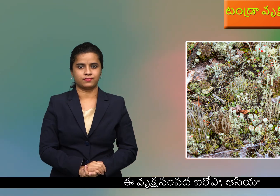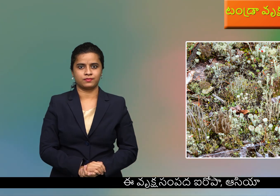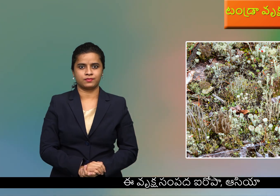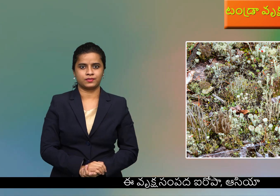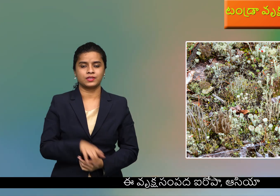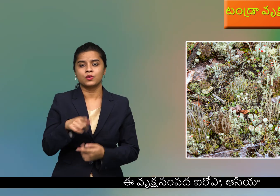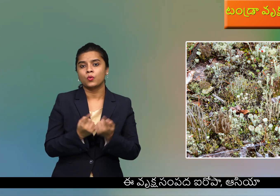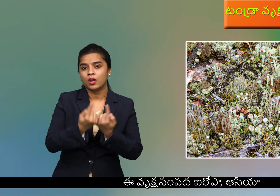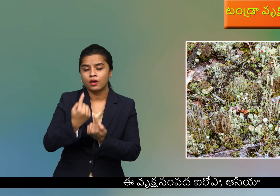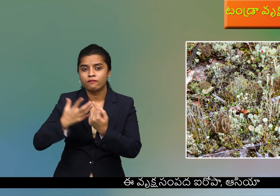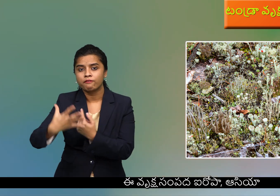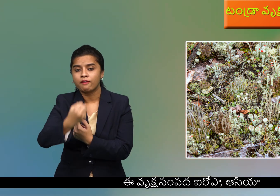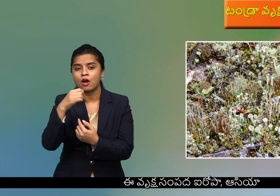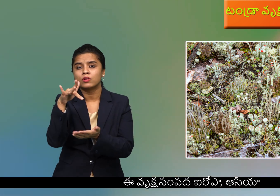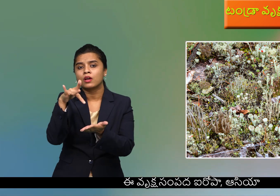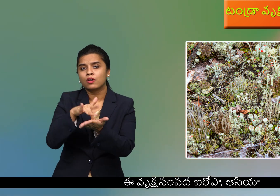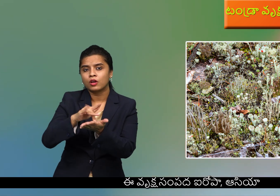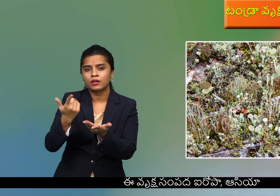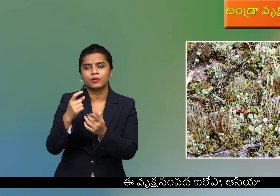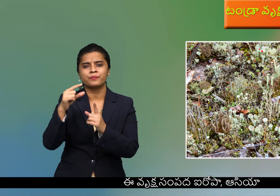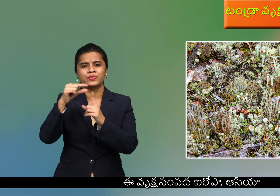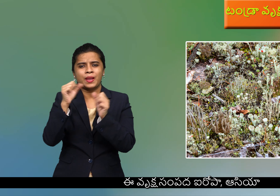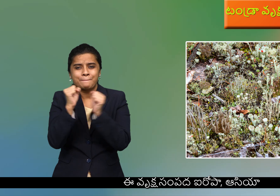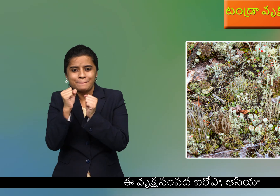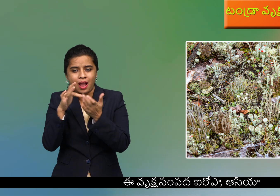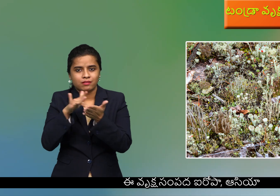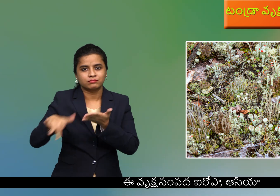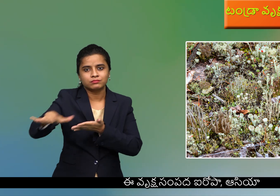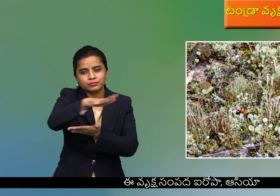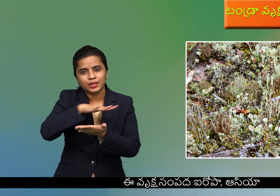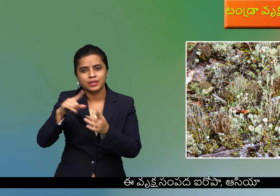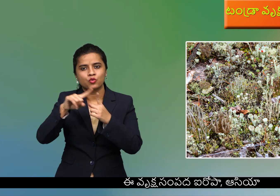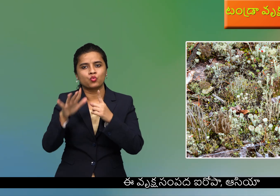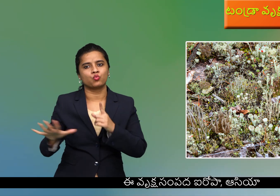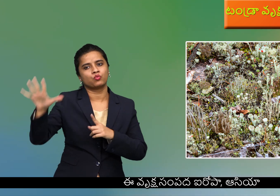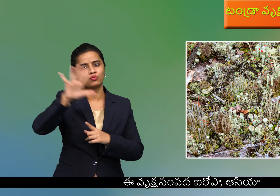ఈ వృక్ష సంపద ఐరోపా, ఆసియా